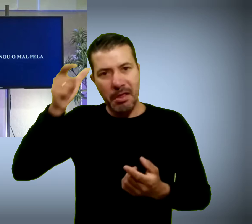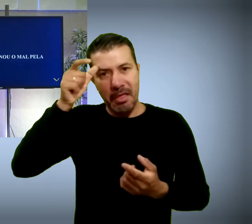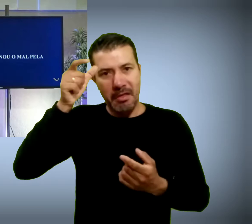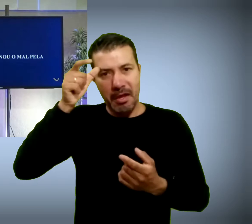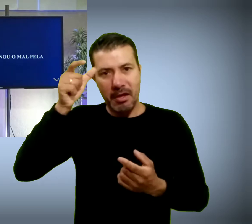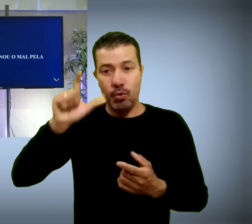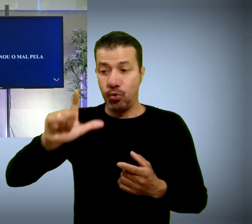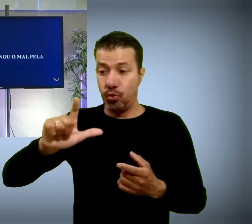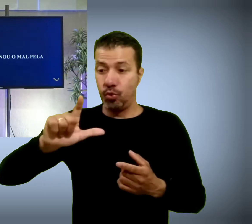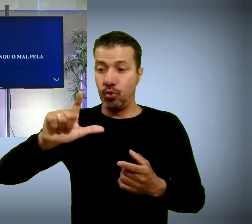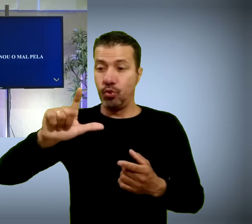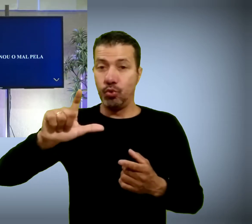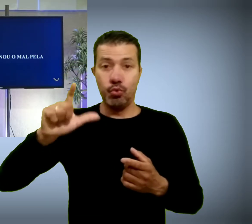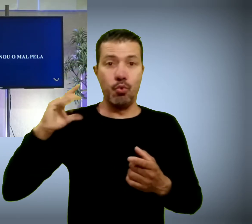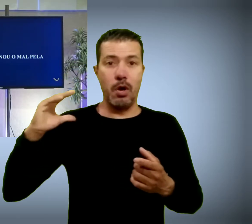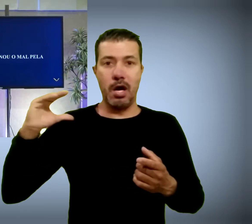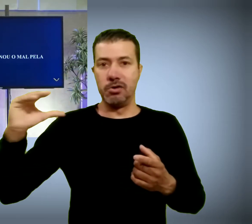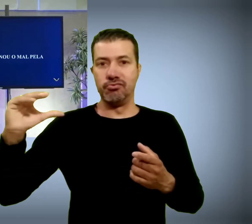Pronto.